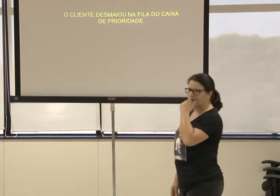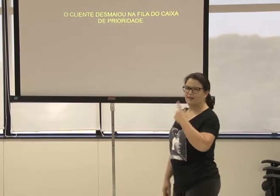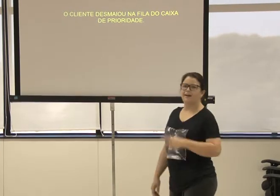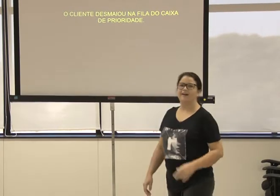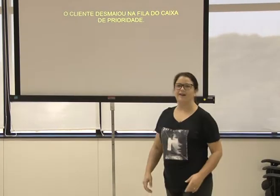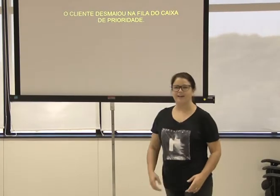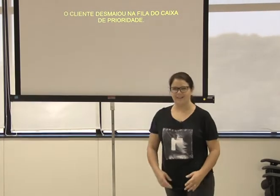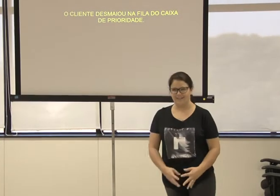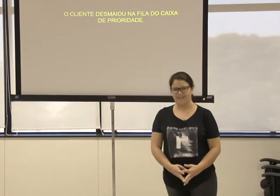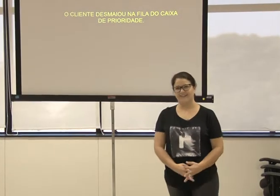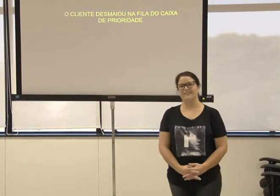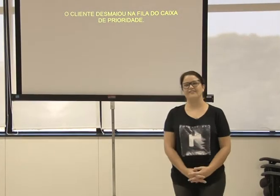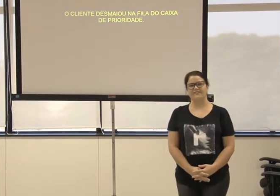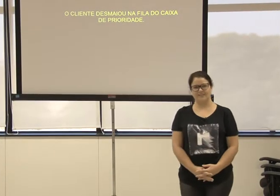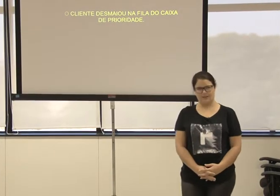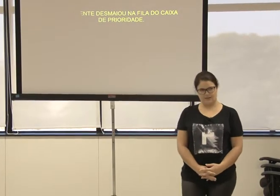Isso foi legal.